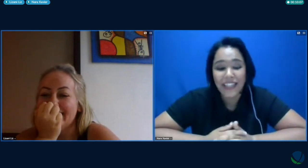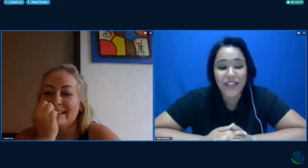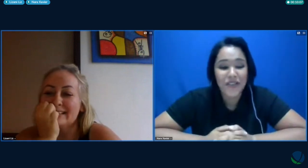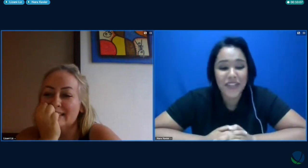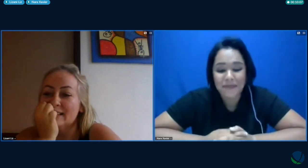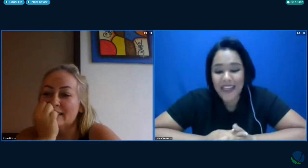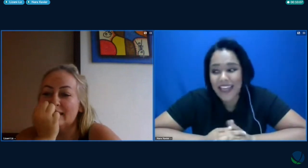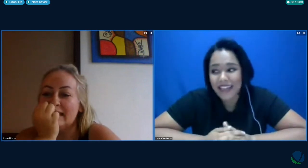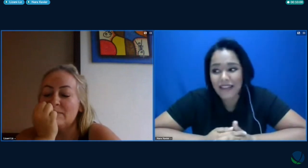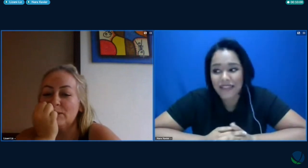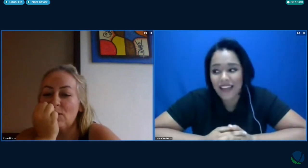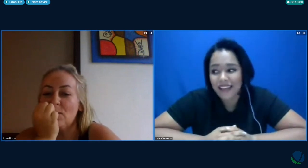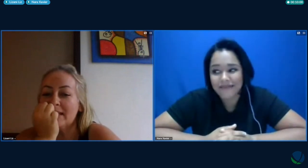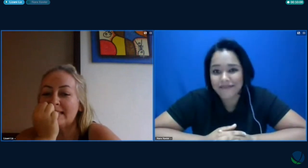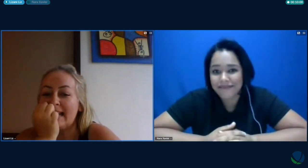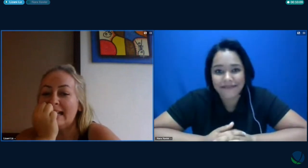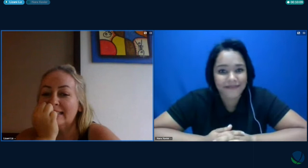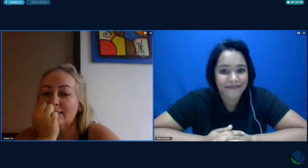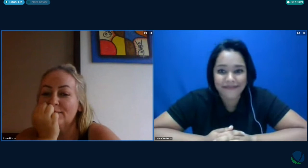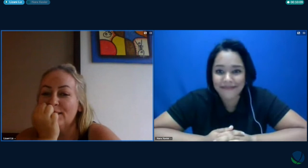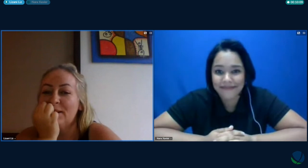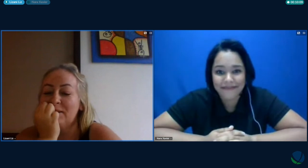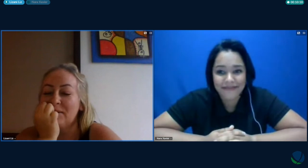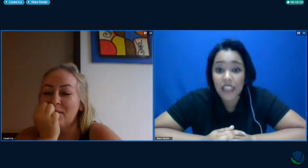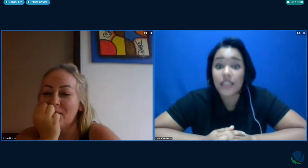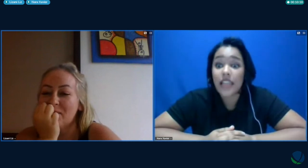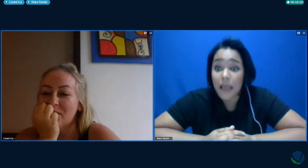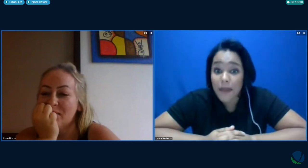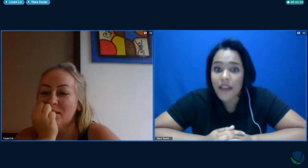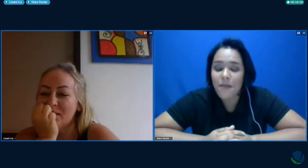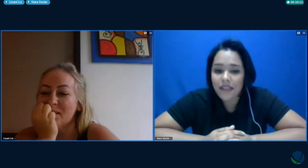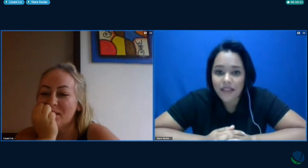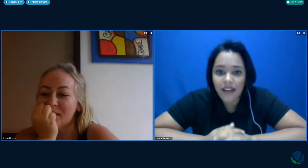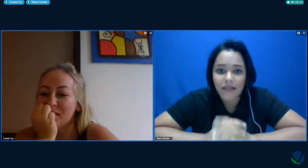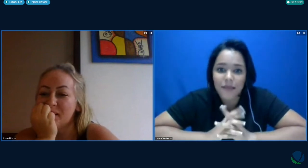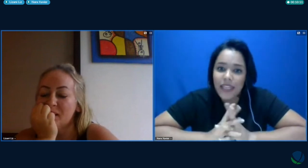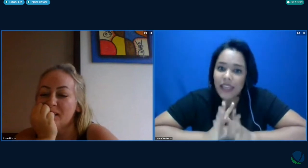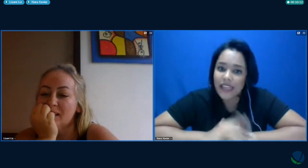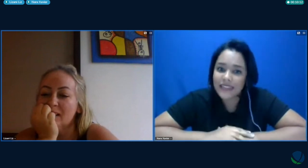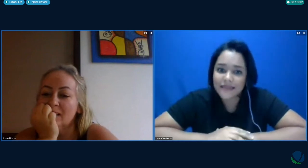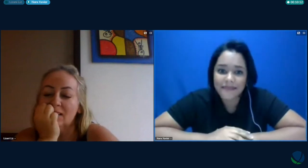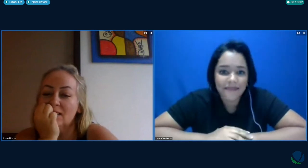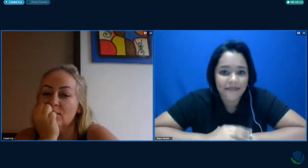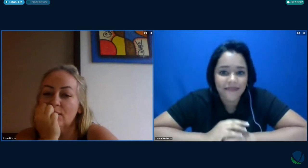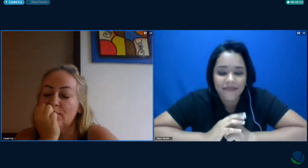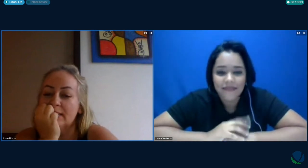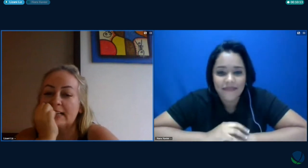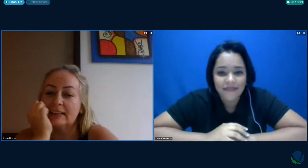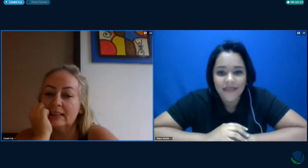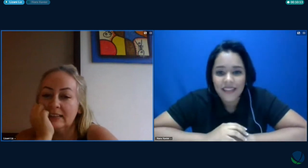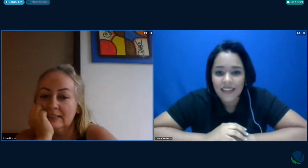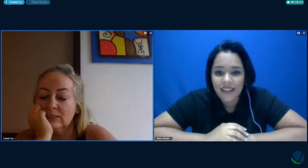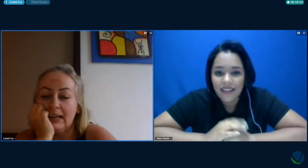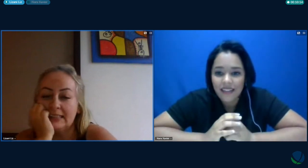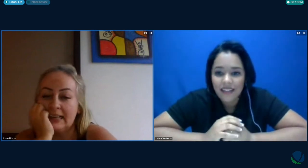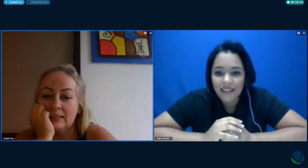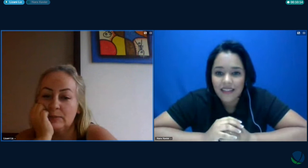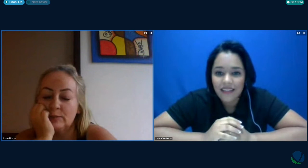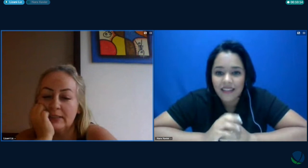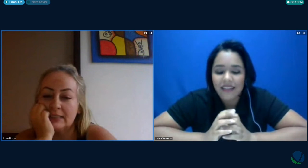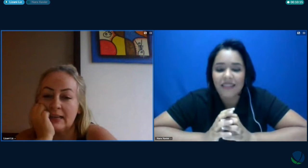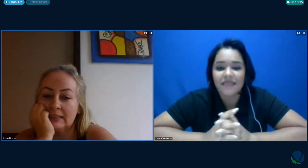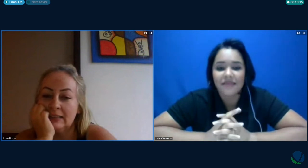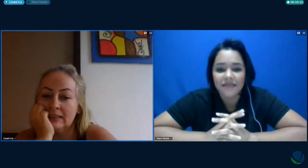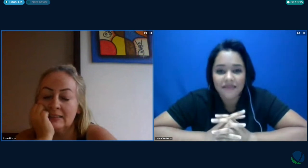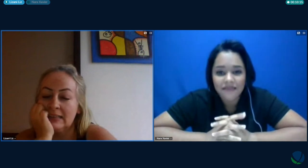Nunca peguei. Terminei o mestrado e não. Terminei o mestrado e não peguei. Gente, eu não fiz a carteirinha. Tô arrasada.